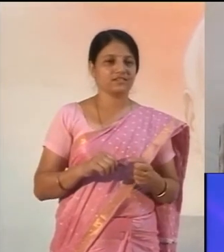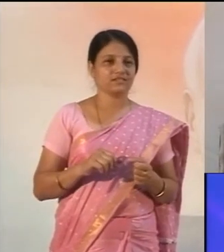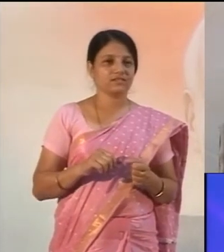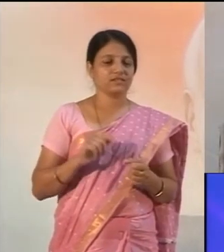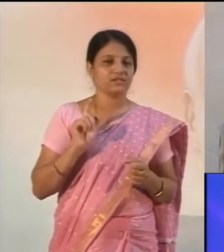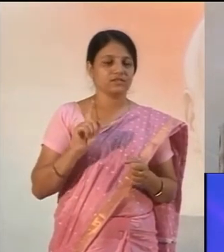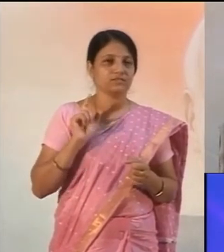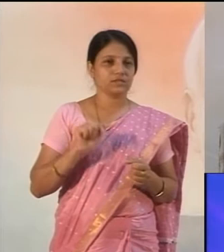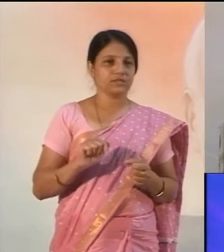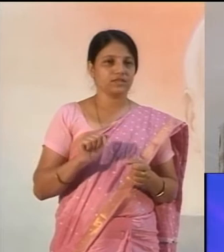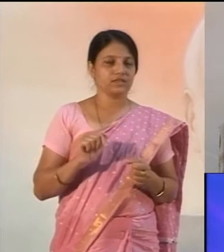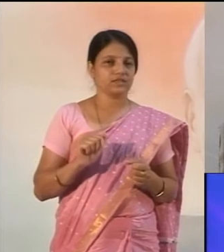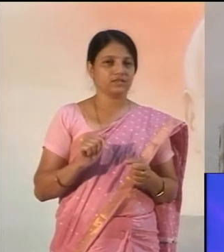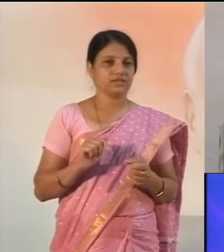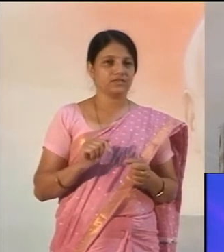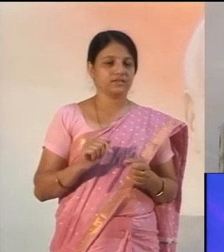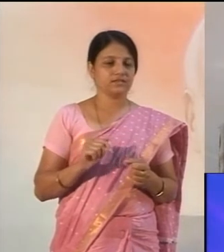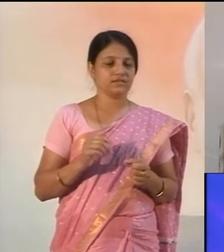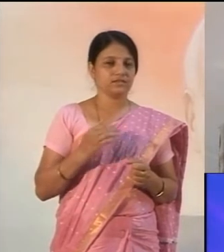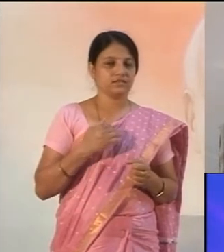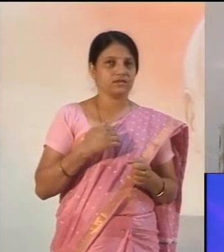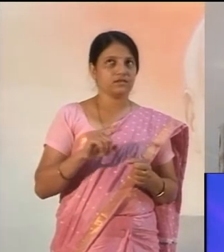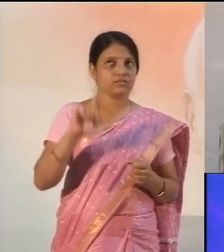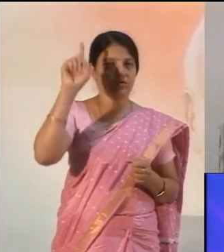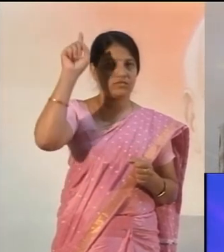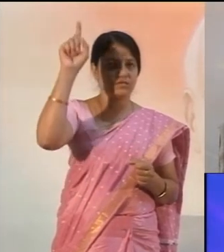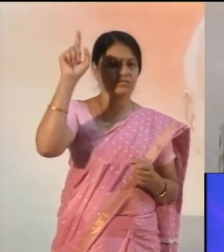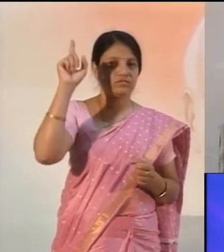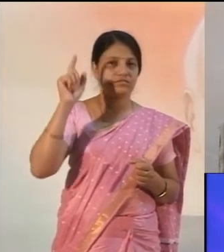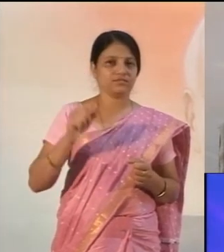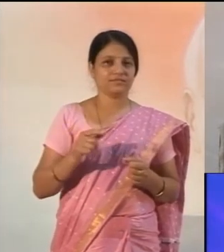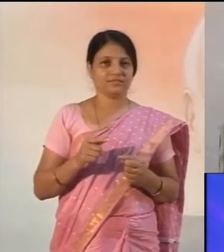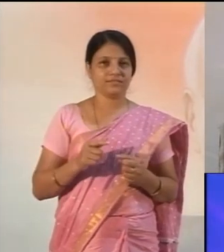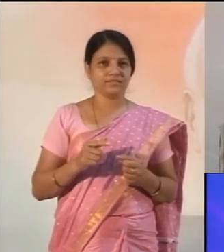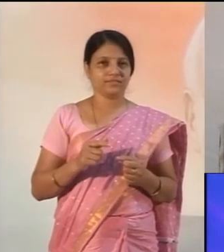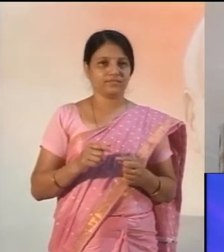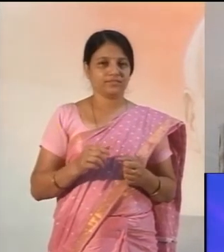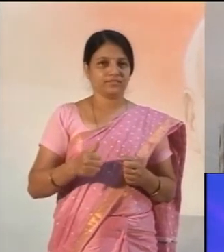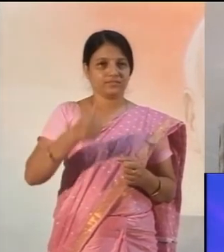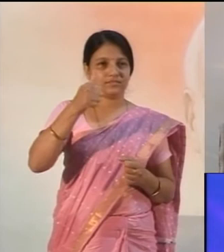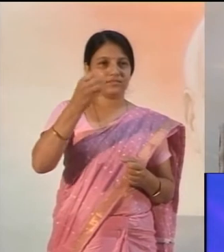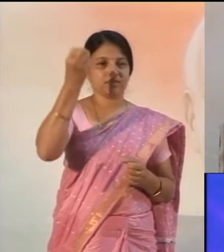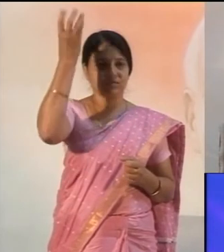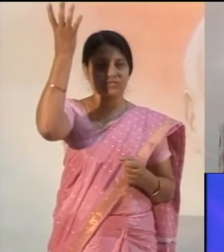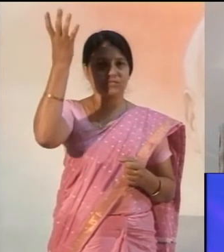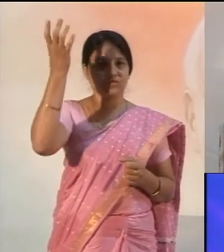सबसे पहले हम भगवान को गुड मॉर्निंग करें,